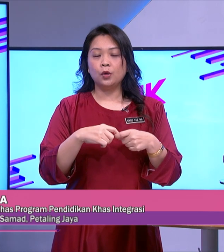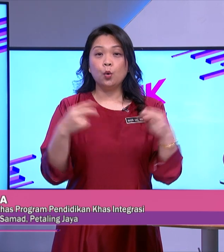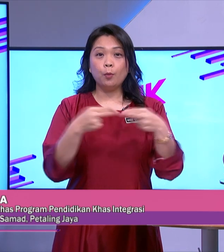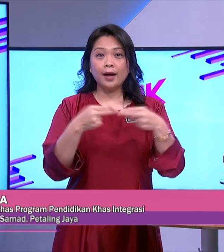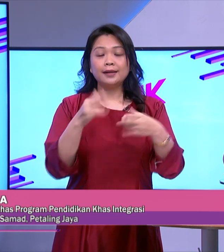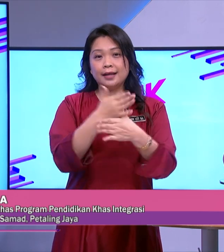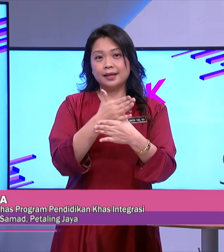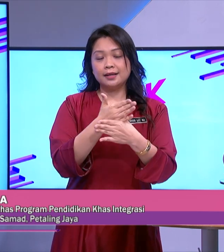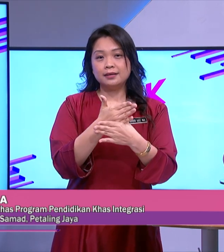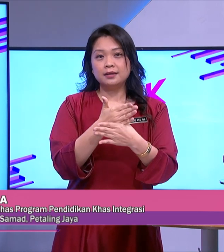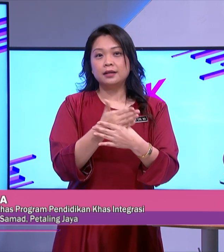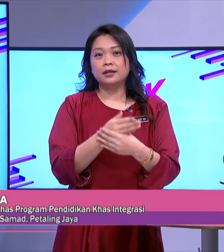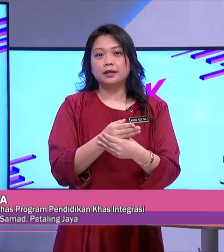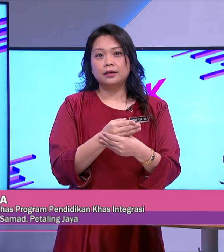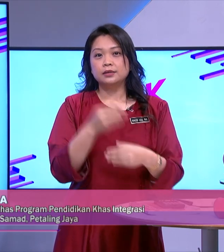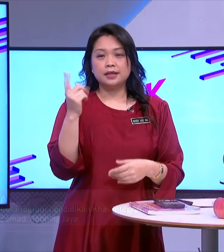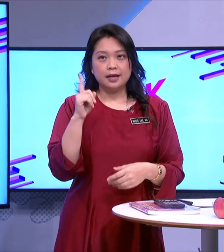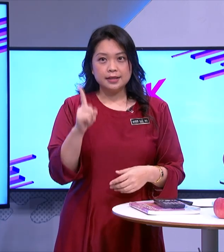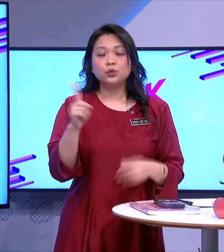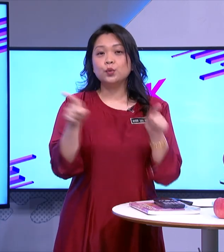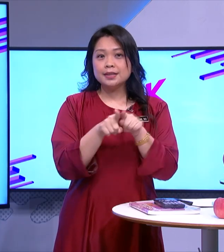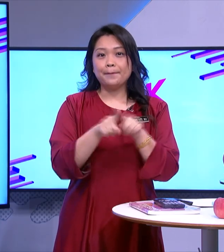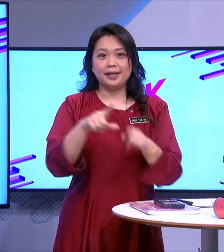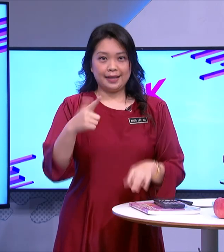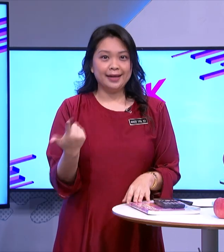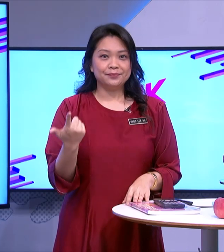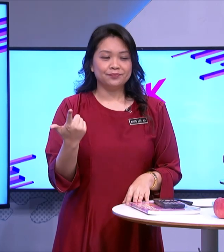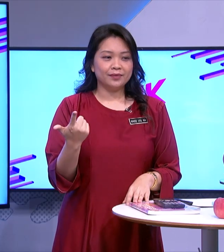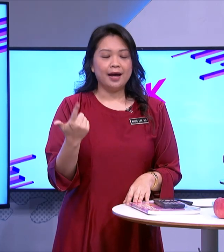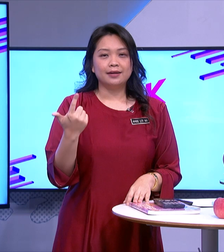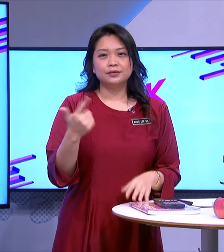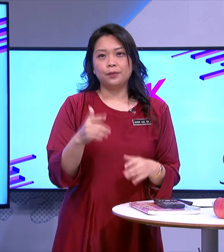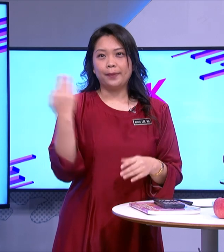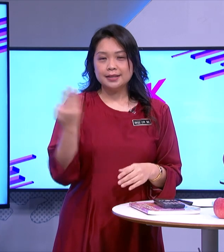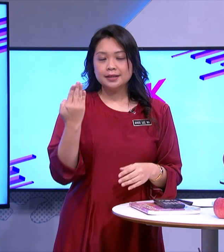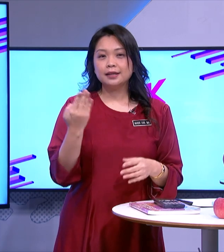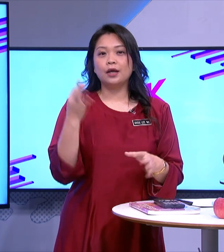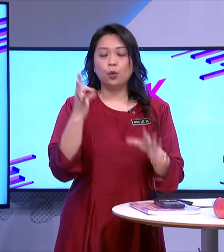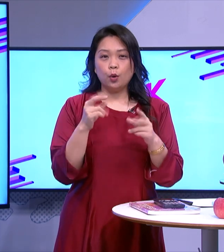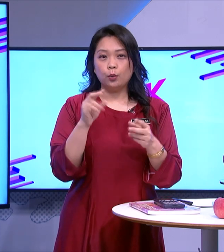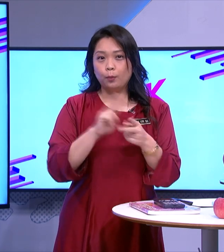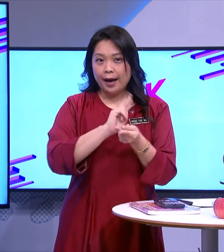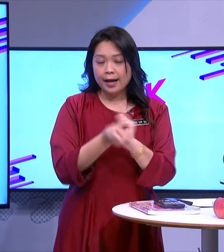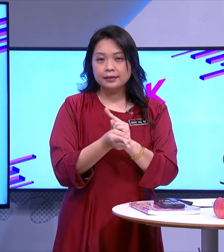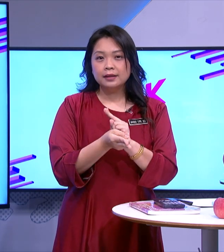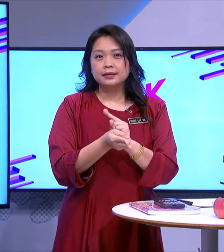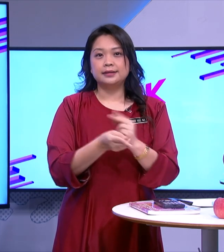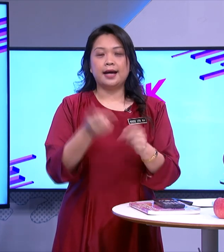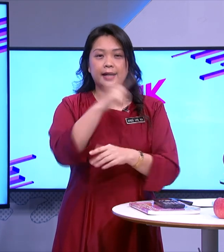hubungan antara mia1 sama selain Sophia hanya kalau ubahan yang